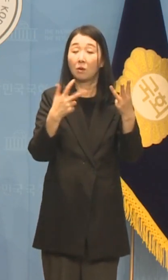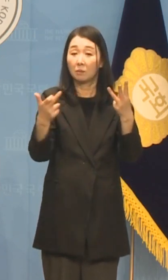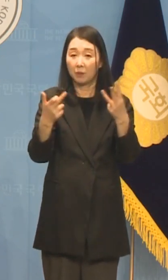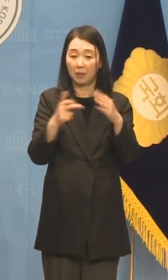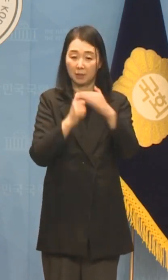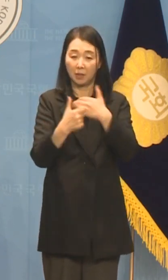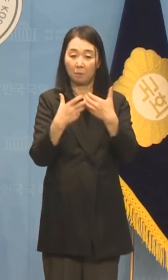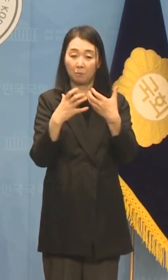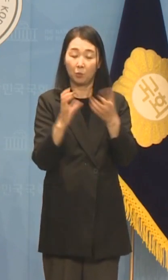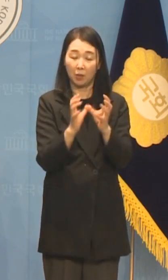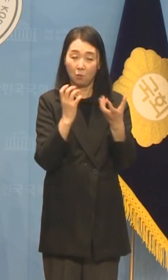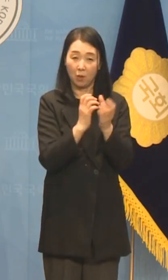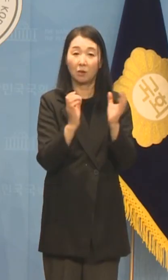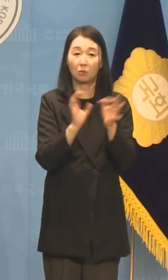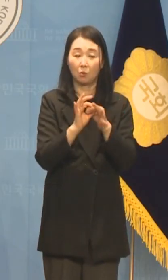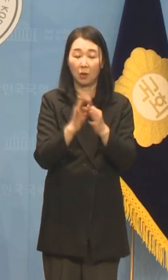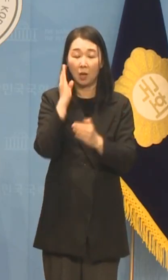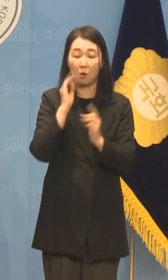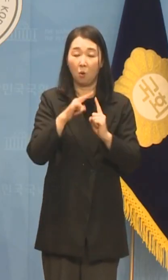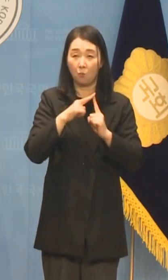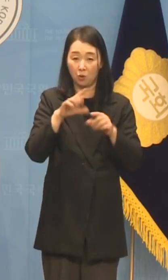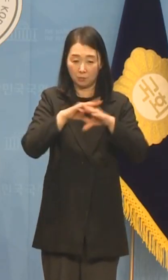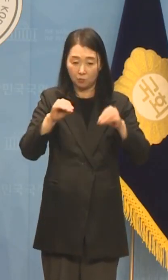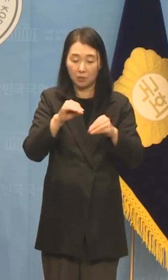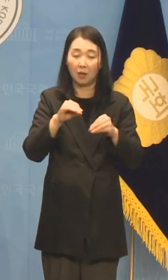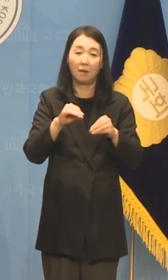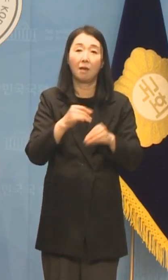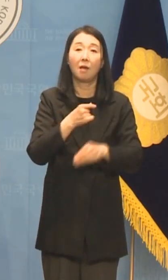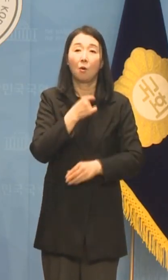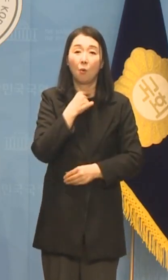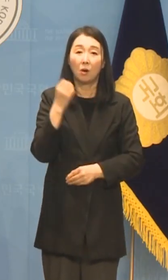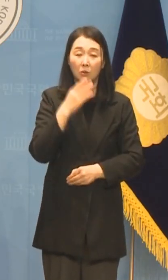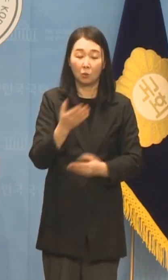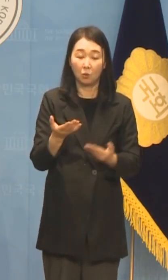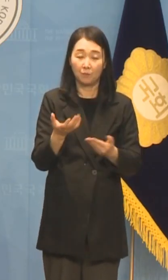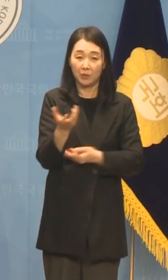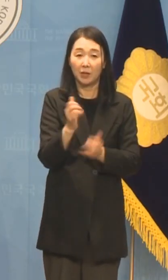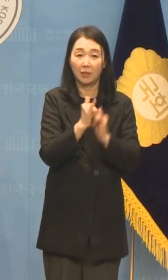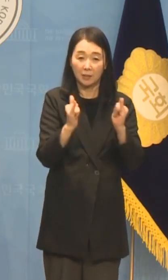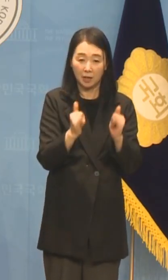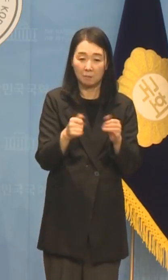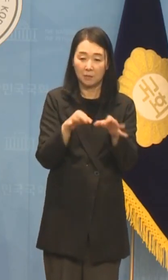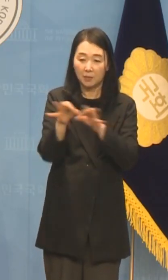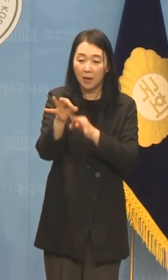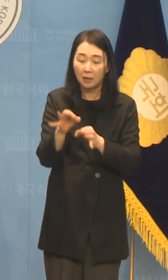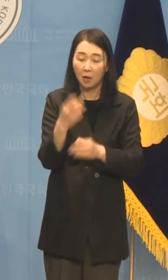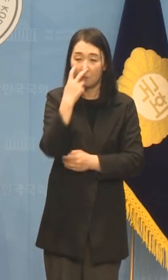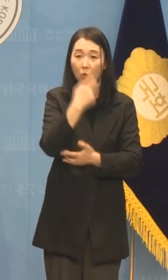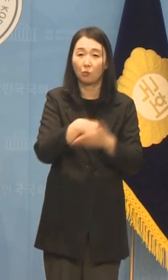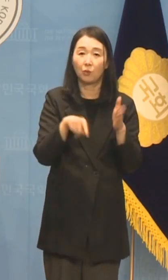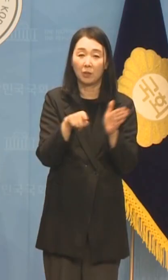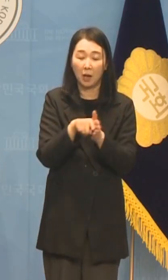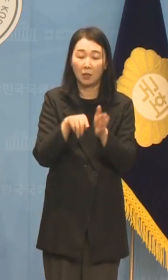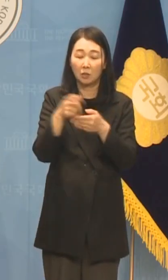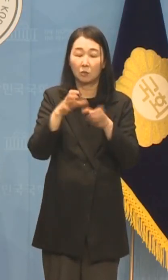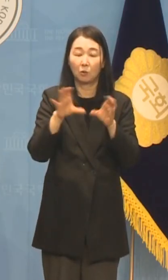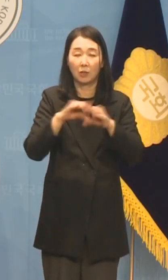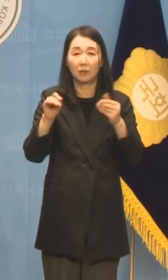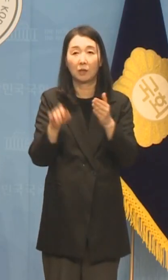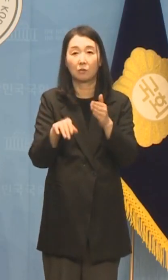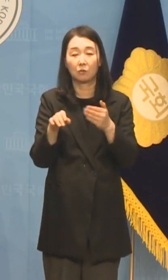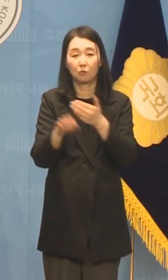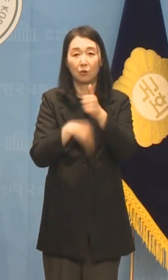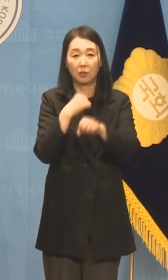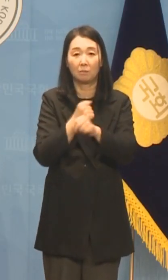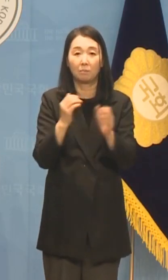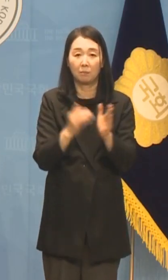회의를 통해 홈플러스 사태 해결과 종사자 입점업체 보호를 위한 진보당 대책위를 구성하였습니다.